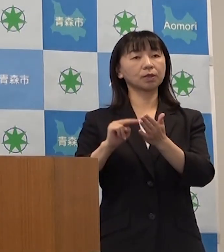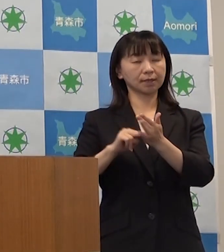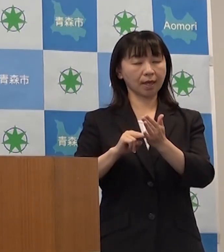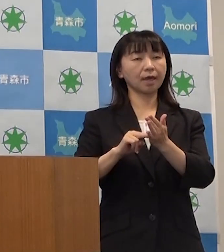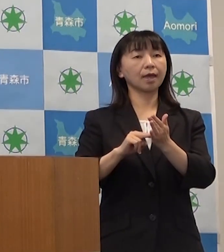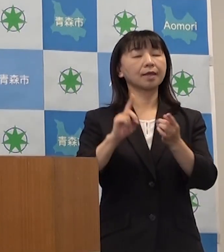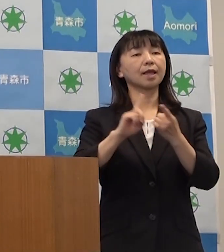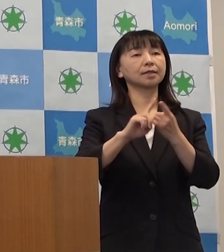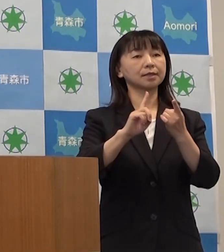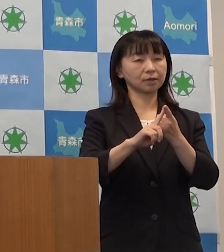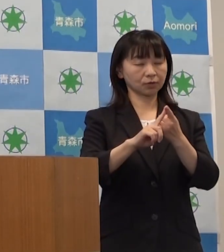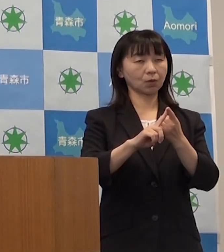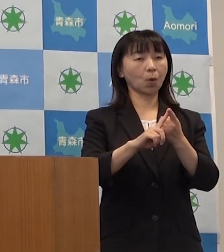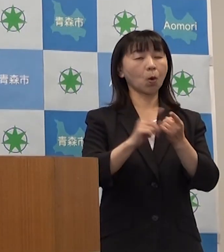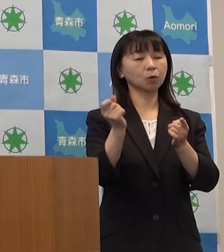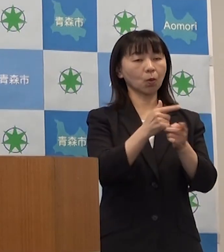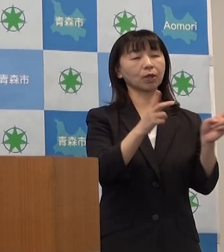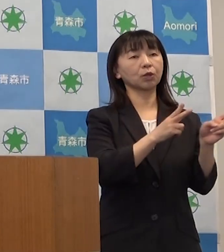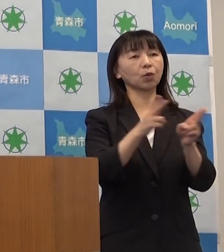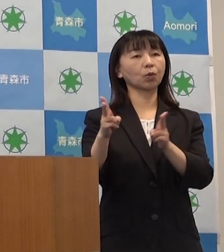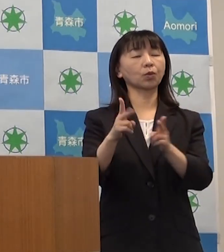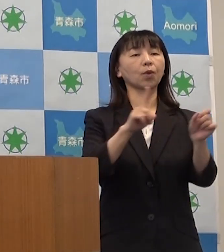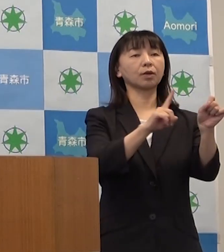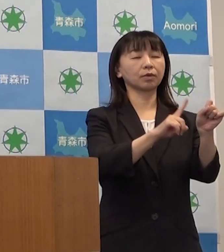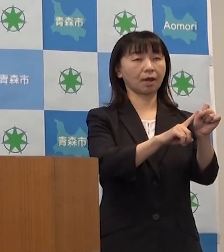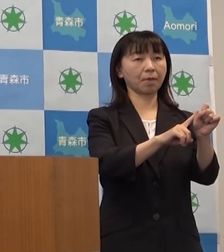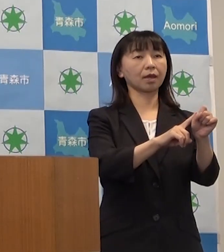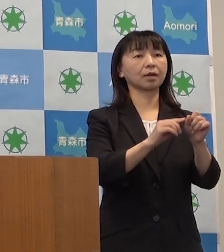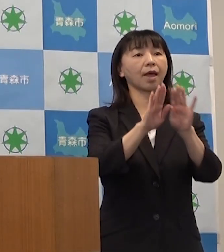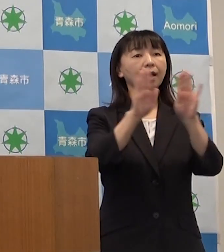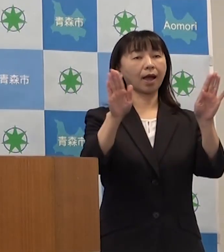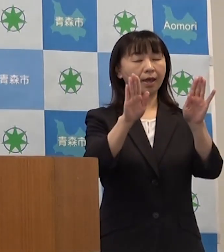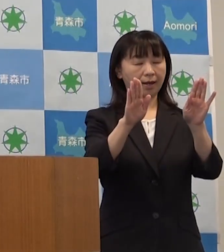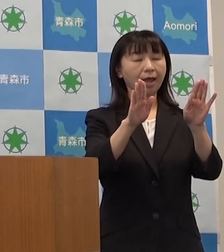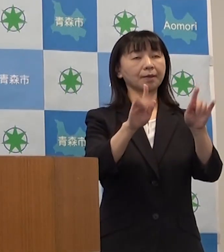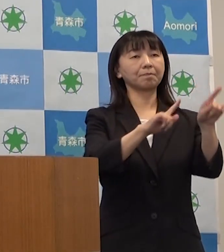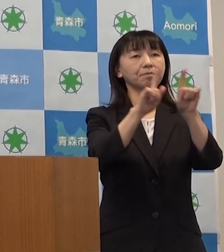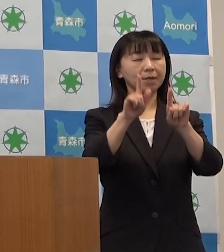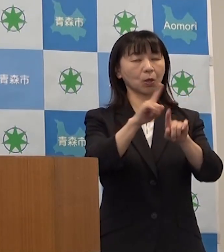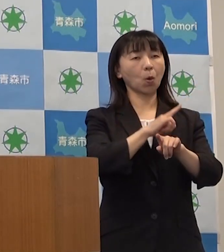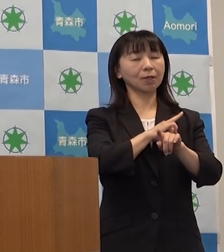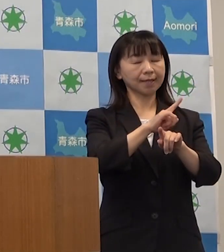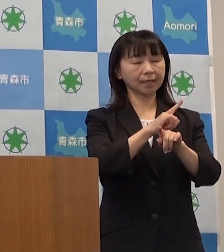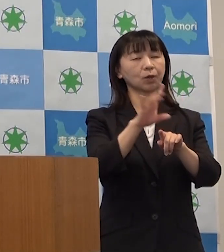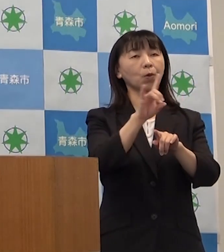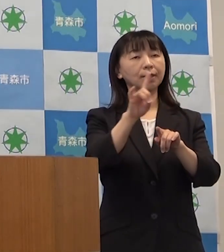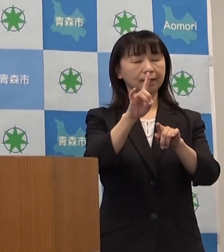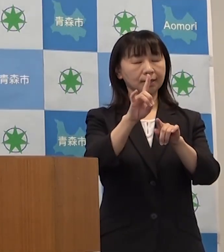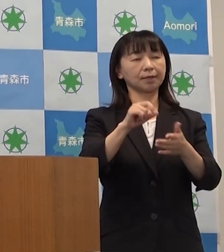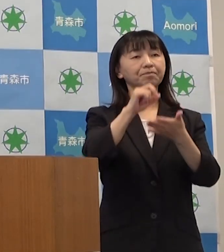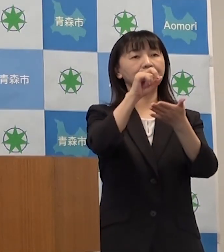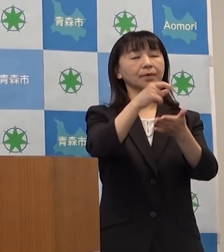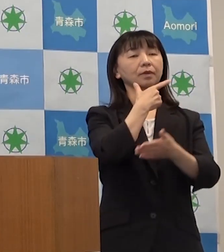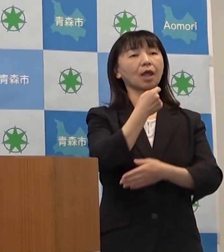制を早期に整えるため開会日の選議を予定しております。